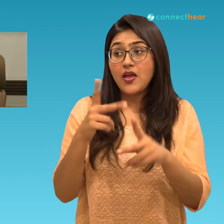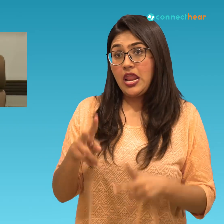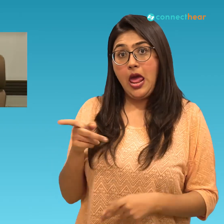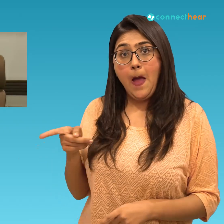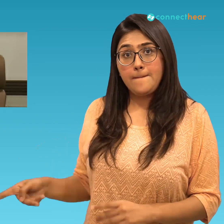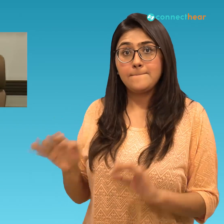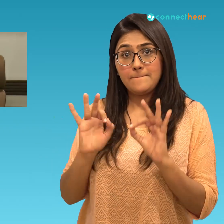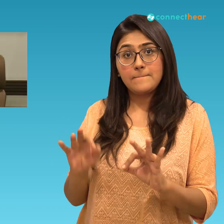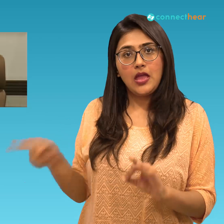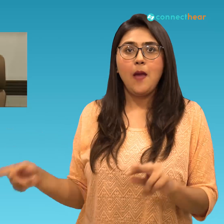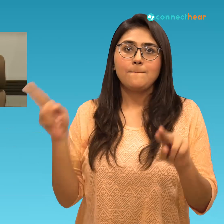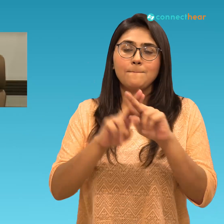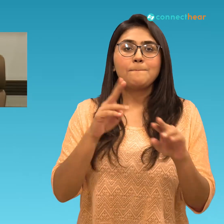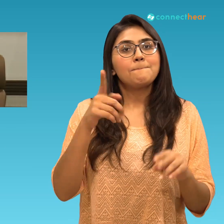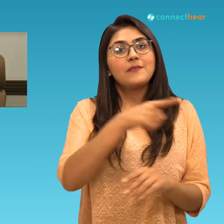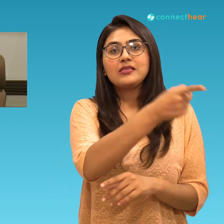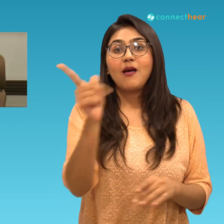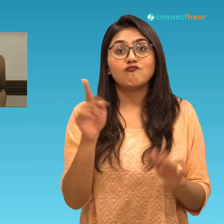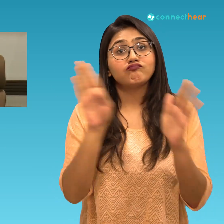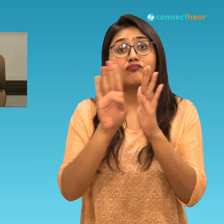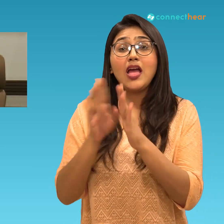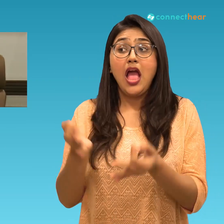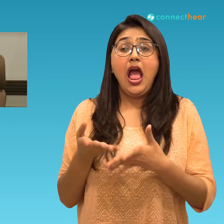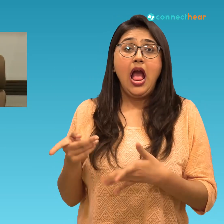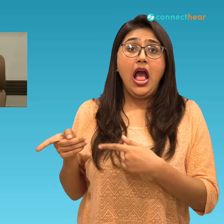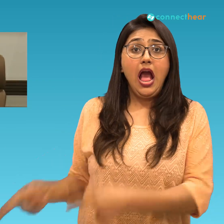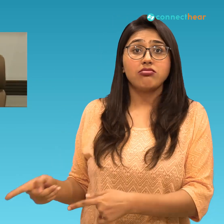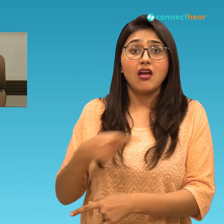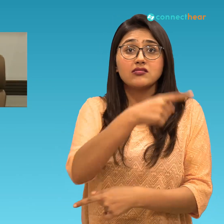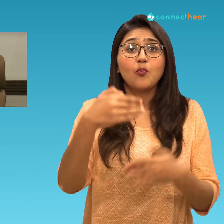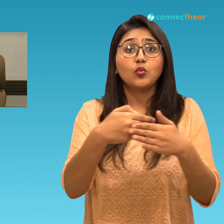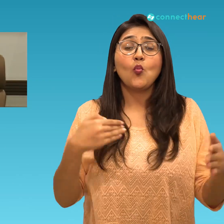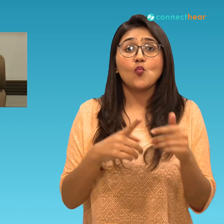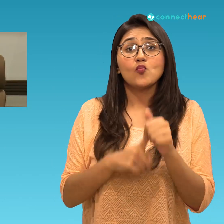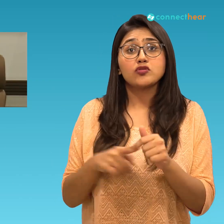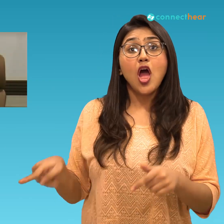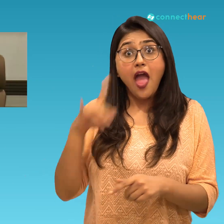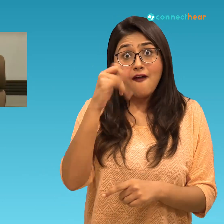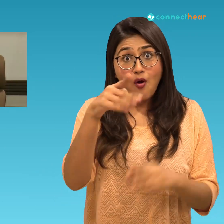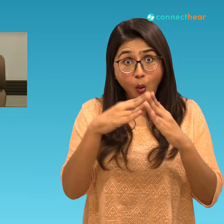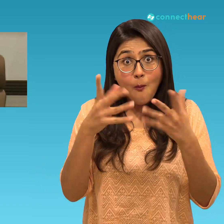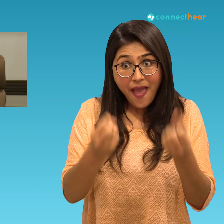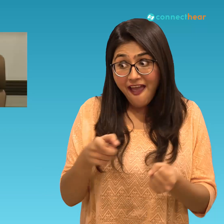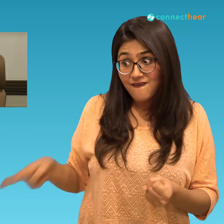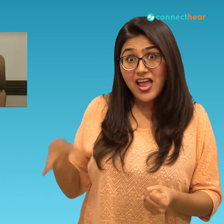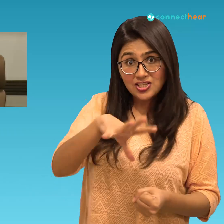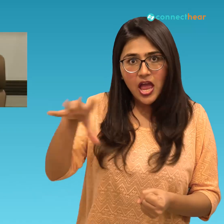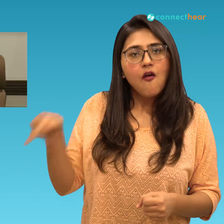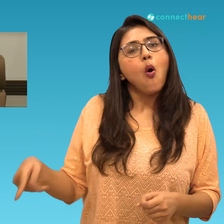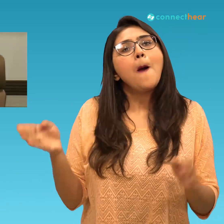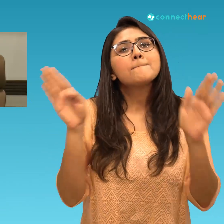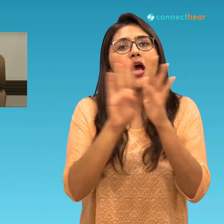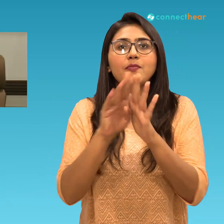نشتر ٹاؤن تقریباً سارا ہی، علامہ اقبال ٹاؤن میں کچھ سوسائٹیز ایسی ہیں